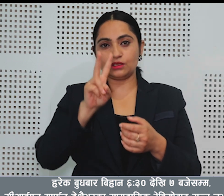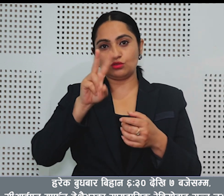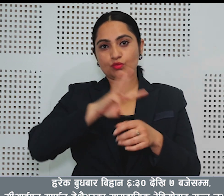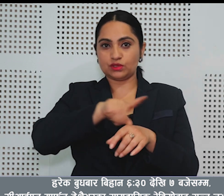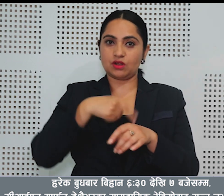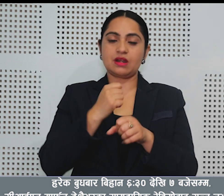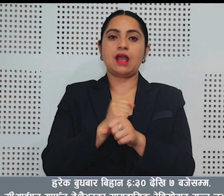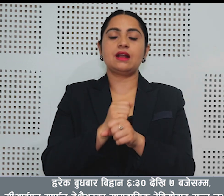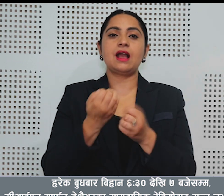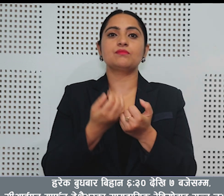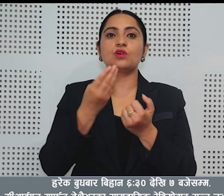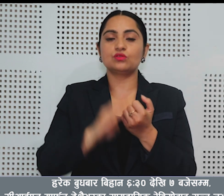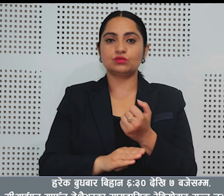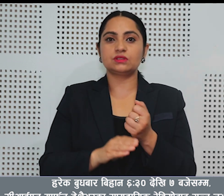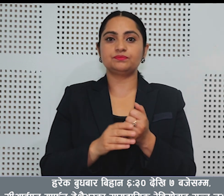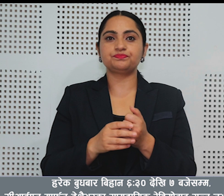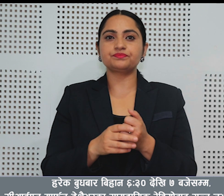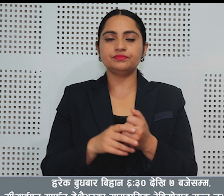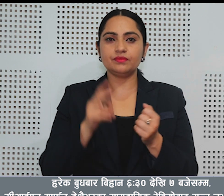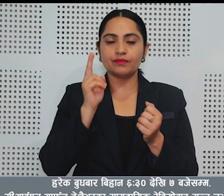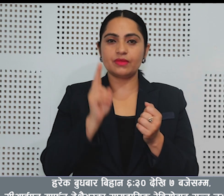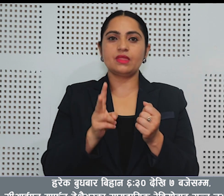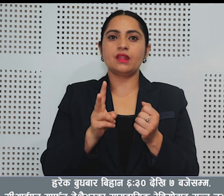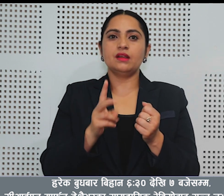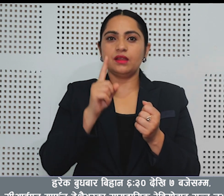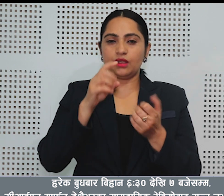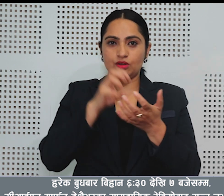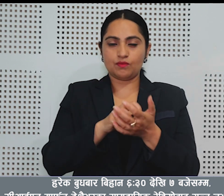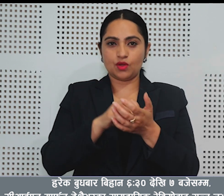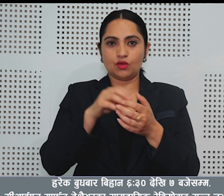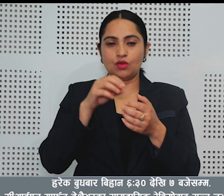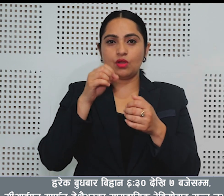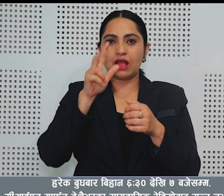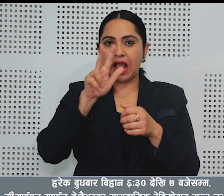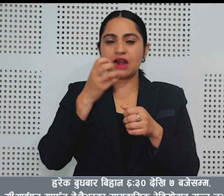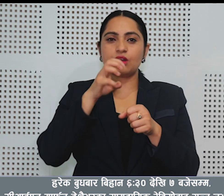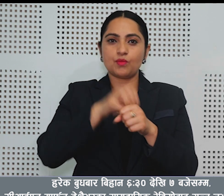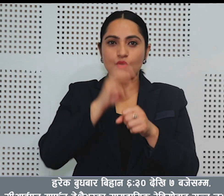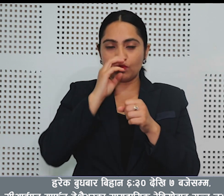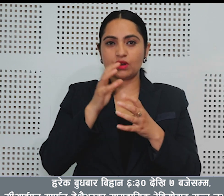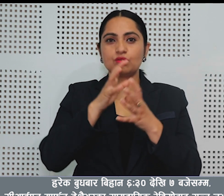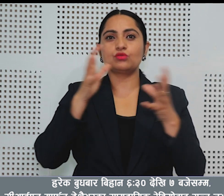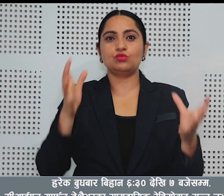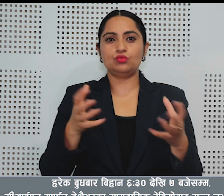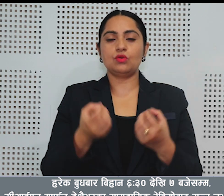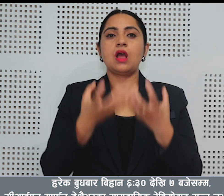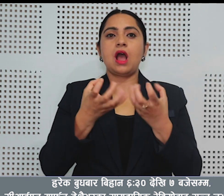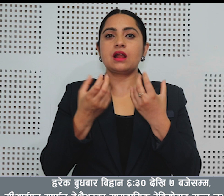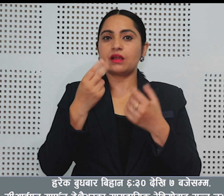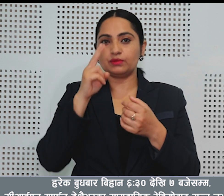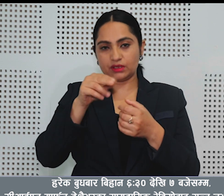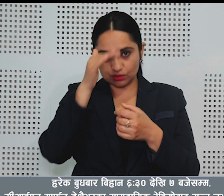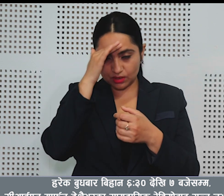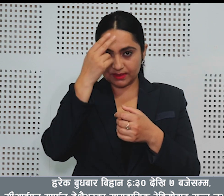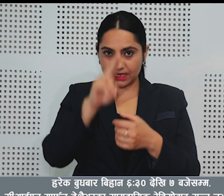खटिनुहुन्छ। त्यो कारणले गर्दा अरू अब समयमा त्यस्तो अप्ठ्यारो परेन। एक ठाउँमा 8 नम्बर वडामा चाहिँ ठुलो अब भुसमा आग लागि हुँदाखेरि चाहिँ त्यहाँ चाहिँ अलिक